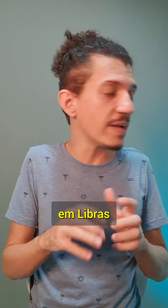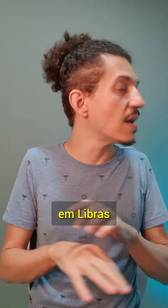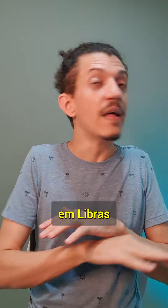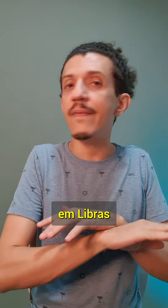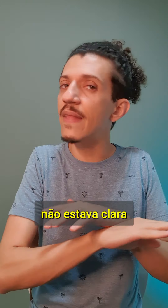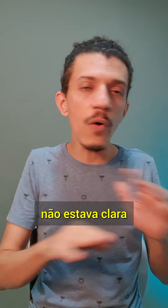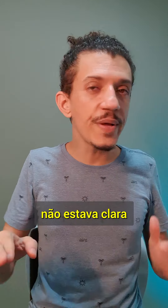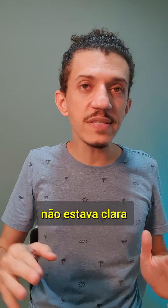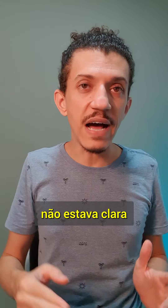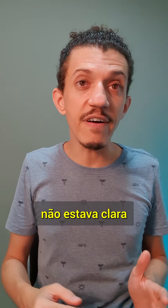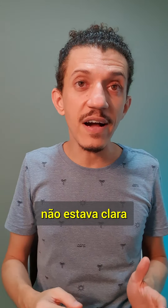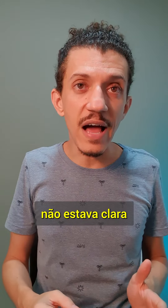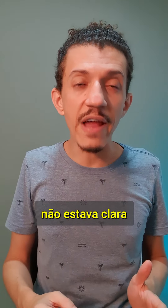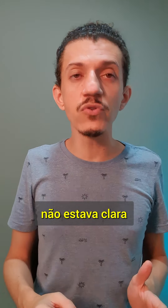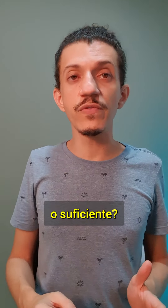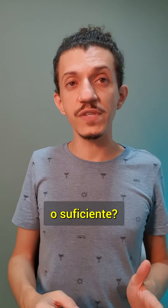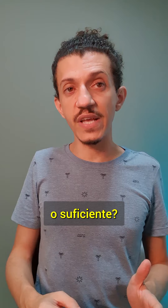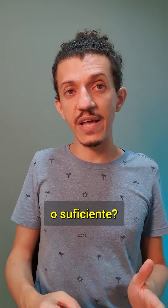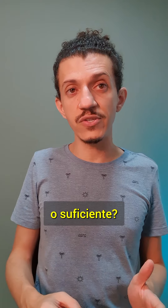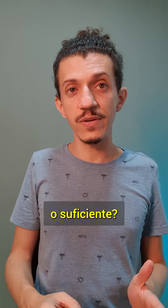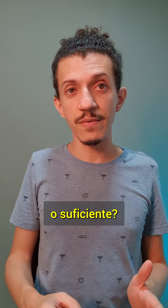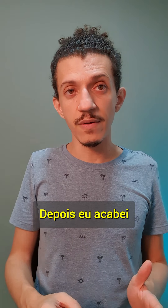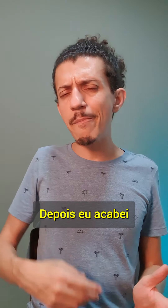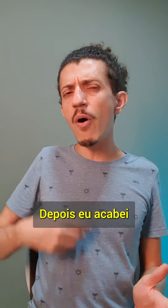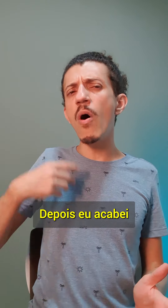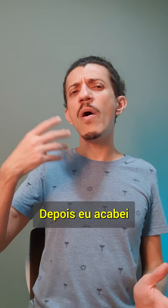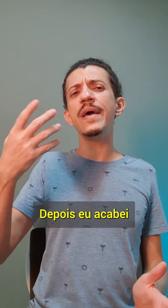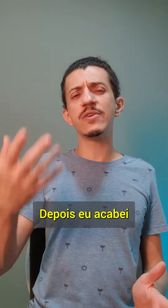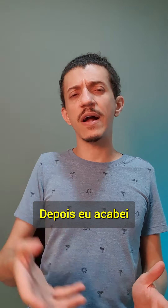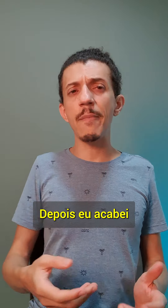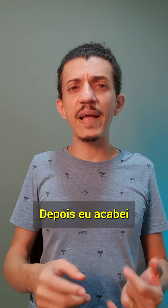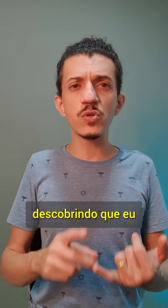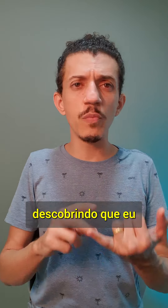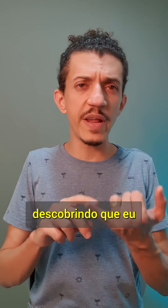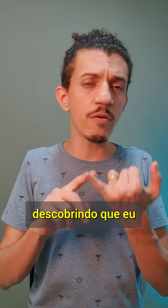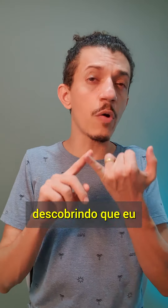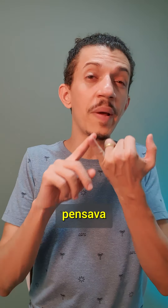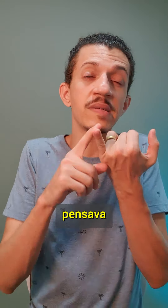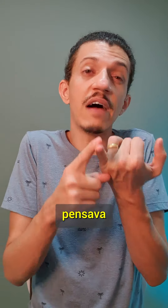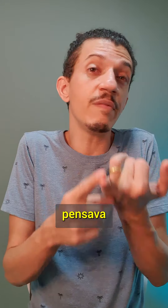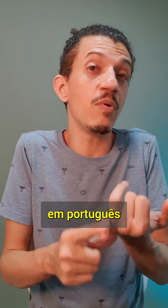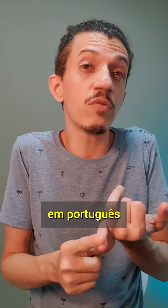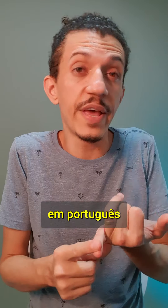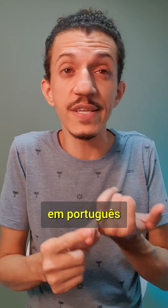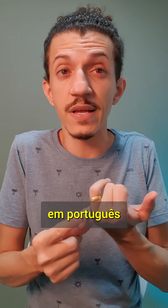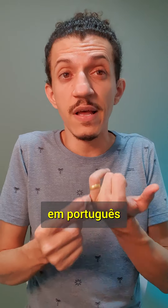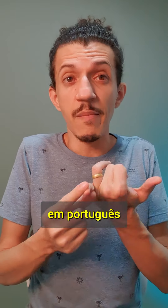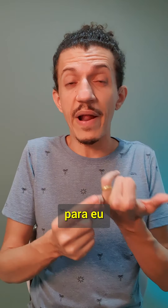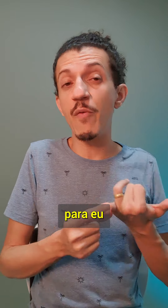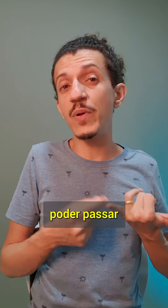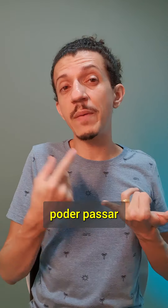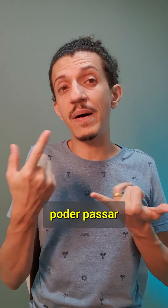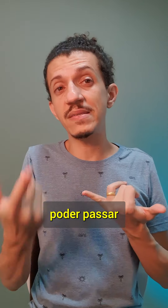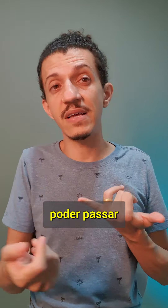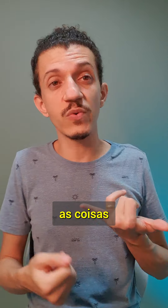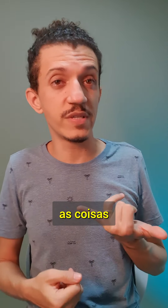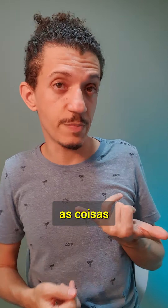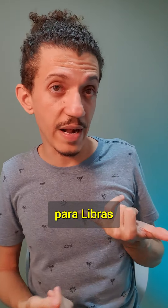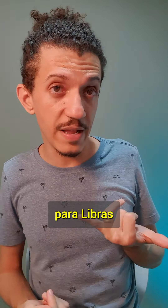Libras não estava clara o suficiente. Depois eu acabei descobrindo que eu pensava em português para eu poder passar as coisas para